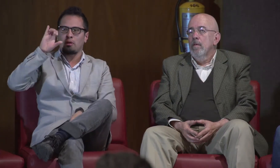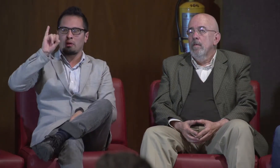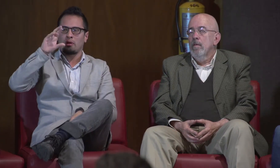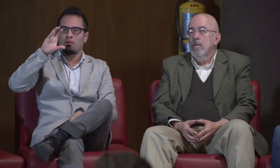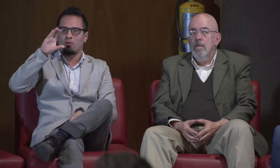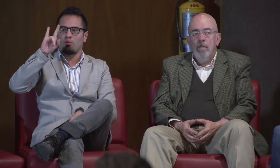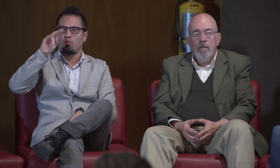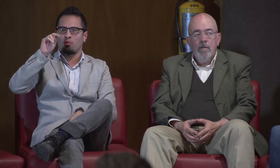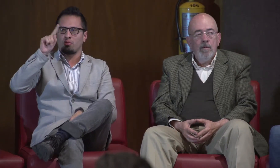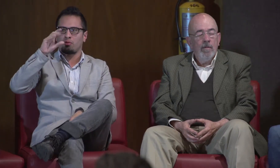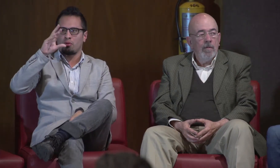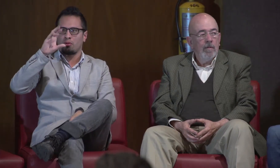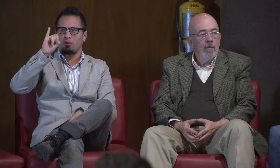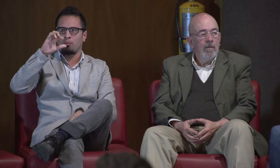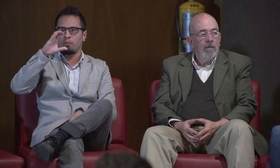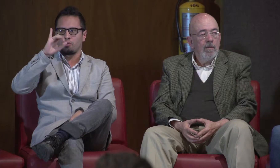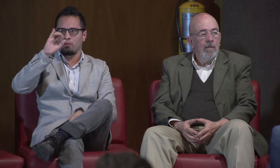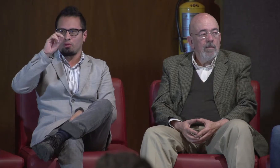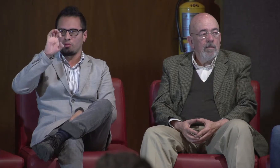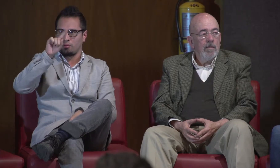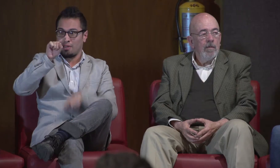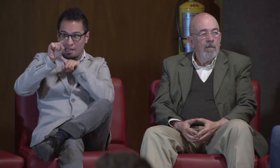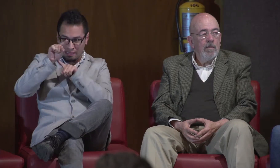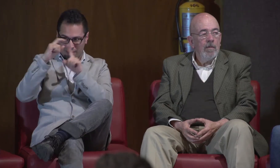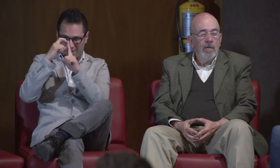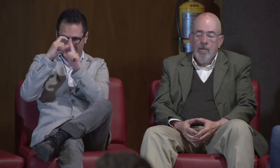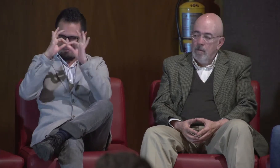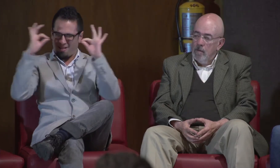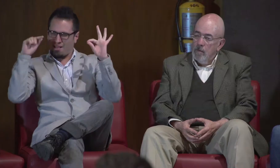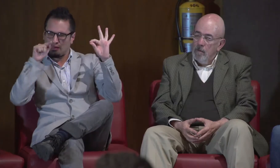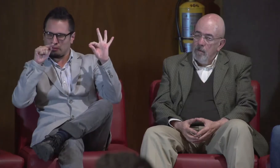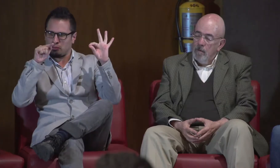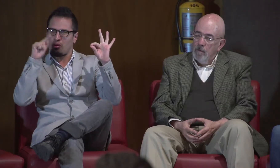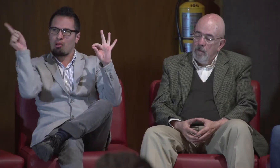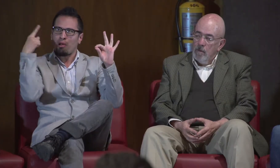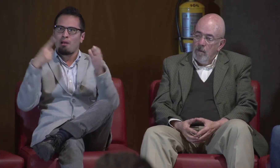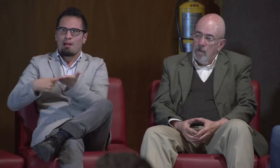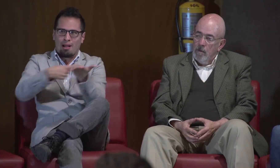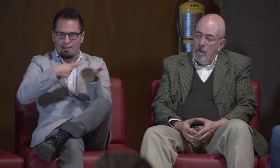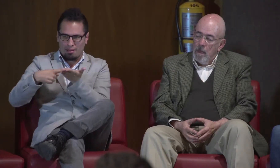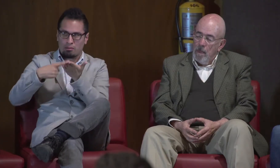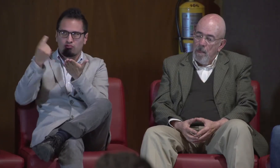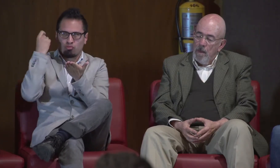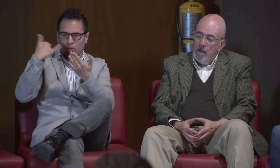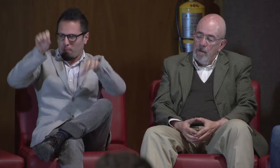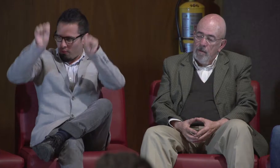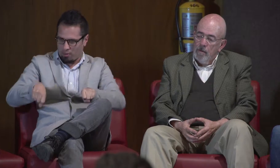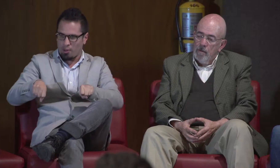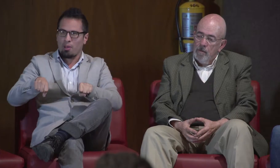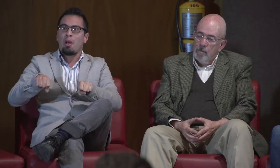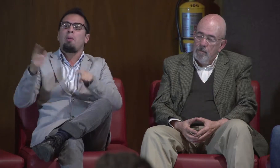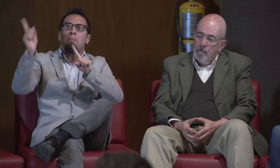en donde se empezó a hablar acerca de la circunscripción, una palabra que realmente